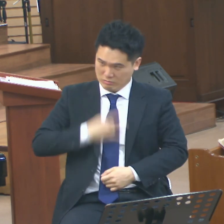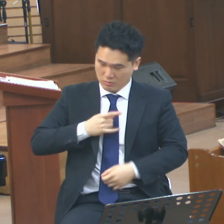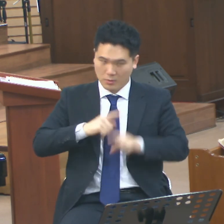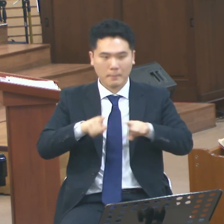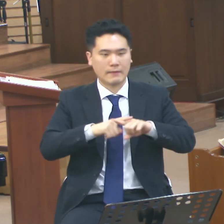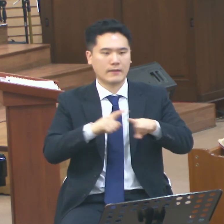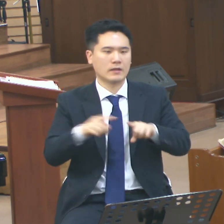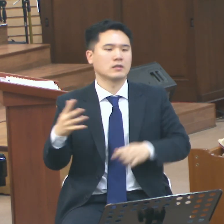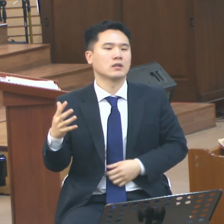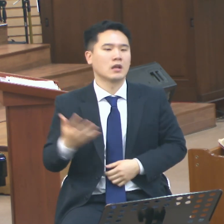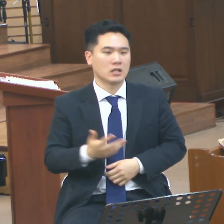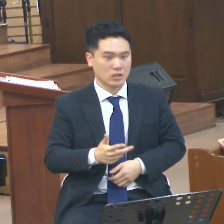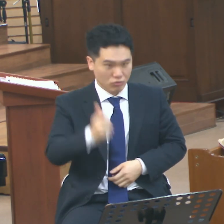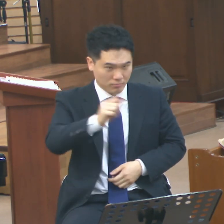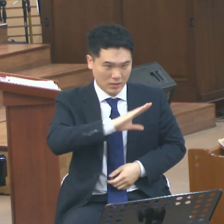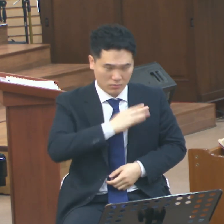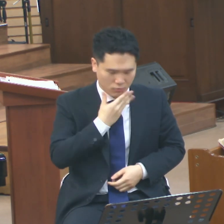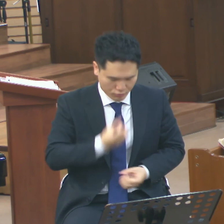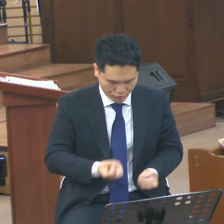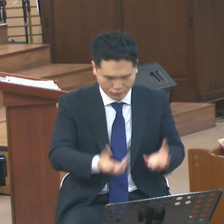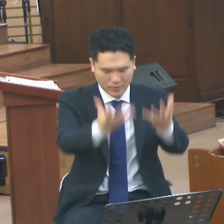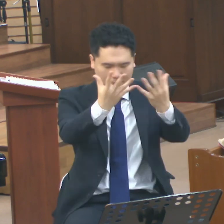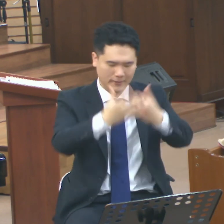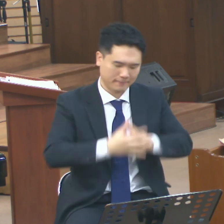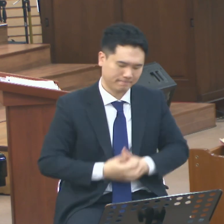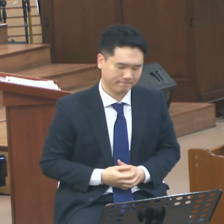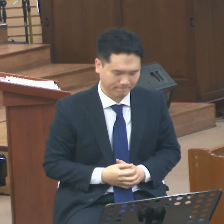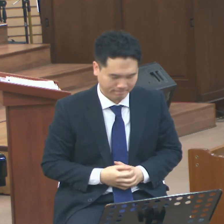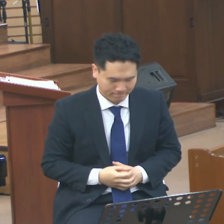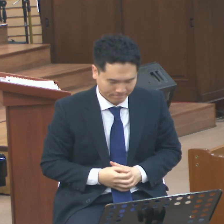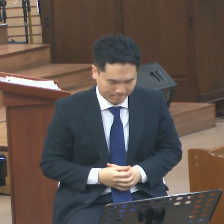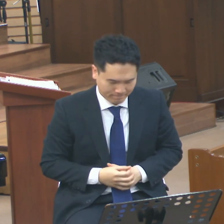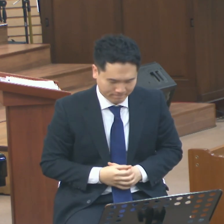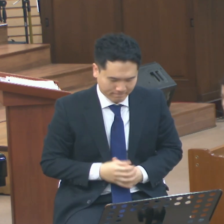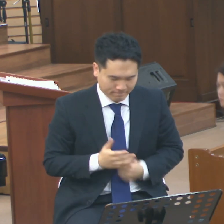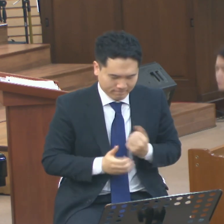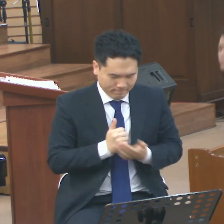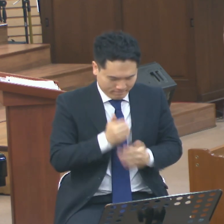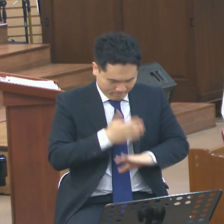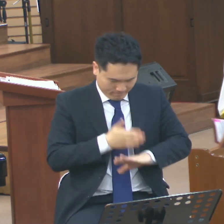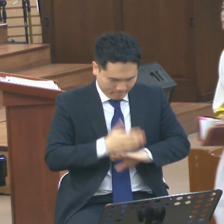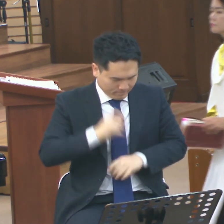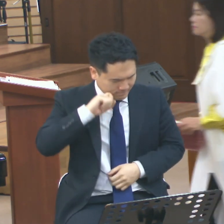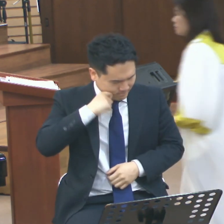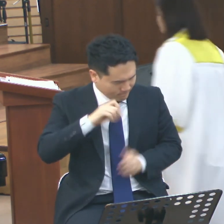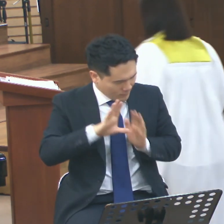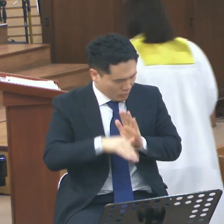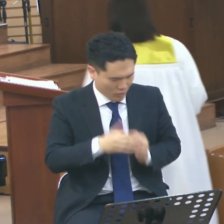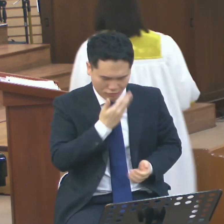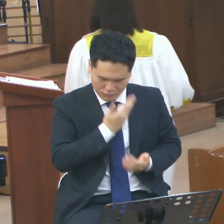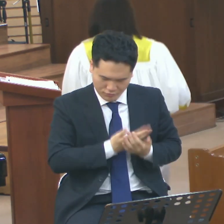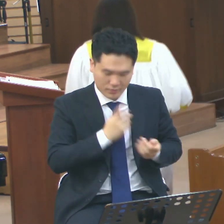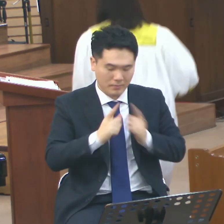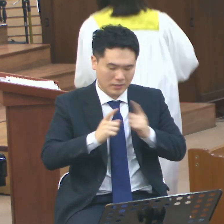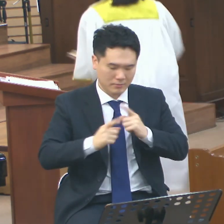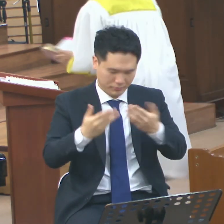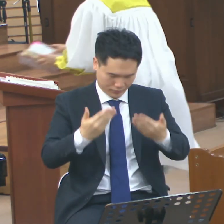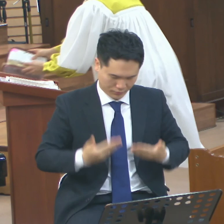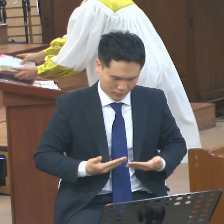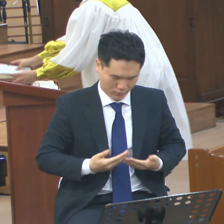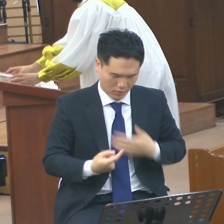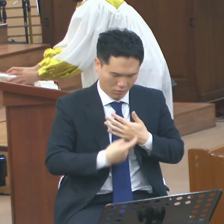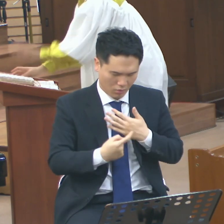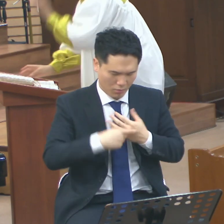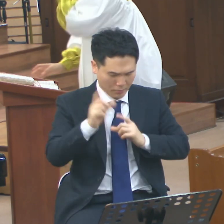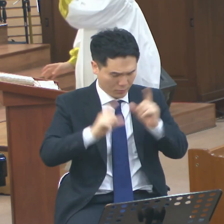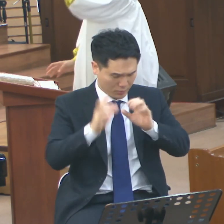이름으로 축원합니다. 하나님 고맙습니다. 어려운 시기에 귀한 말씀 주셨습니다. 외모로 판단하지